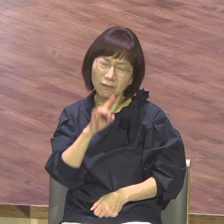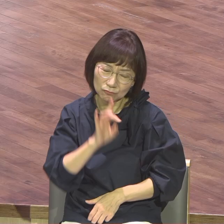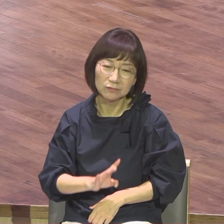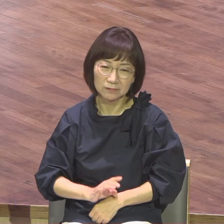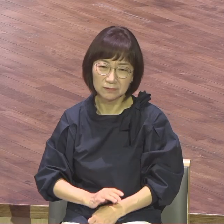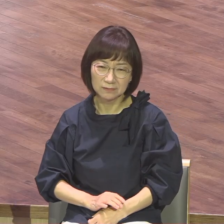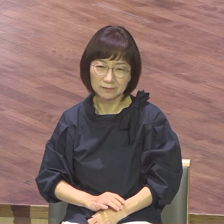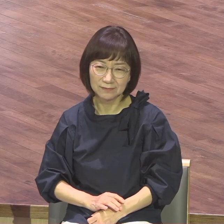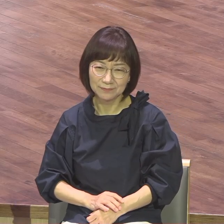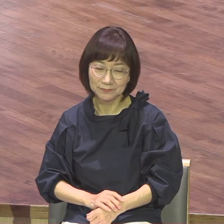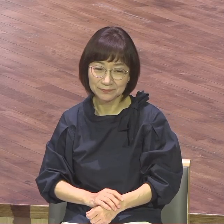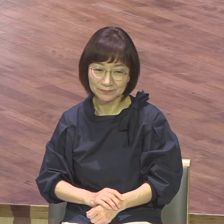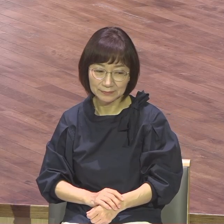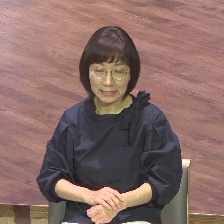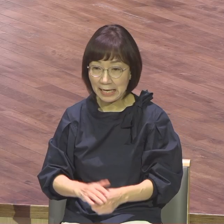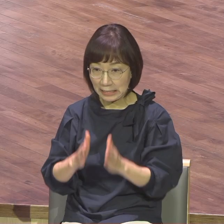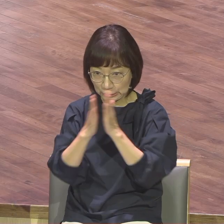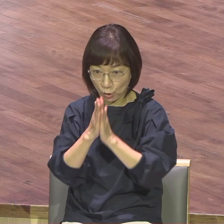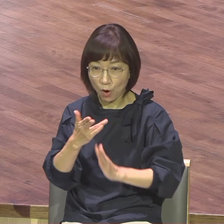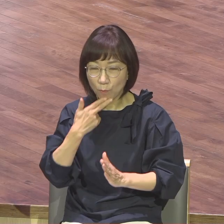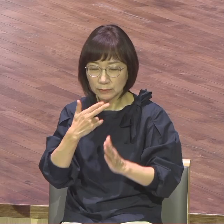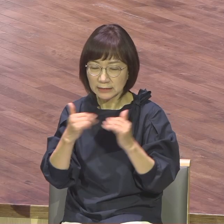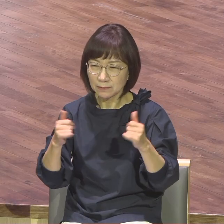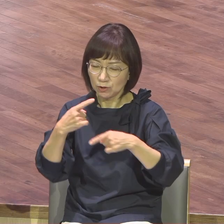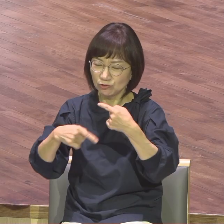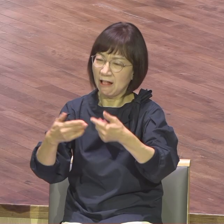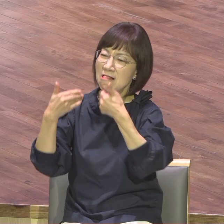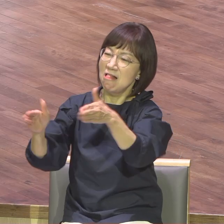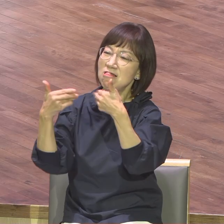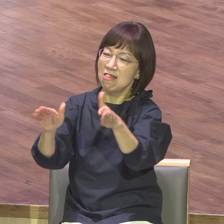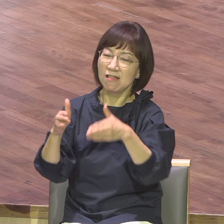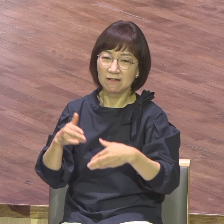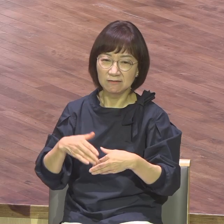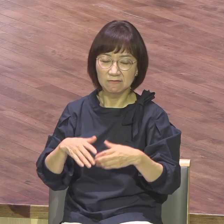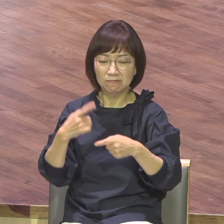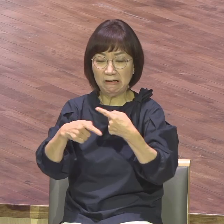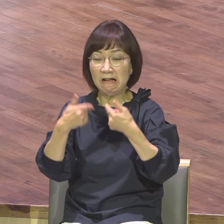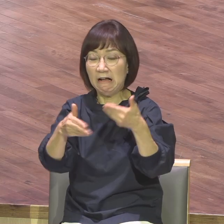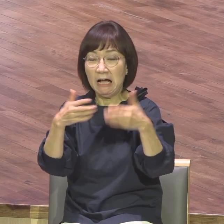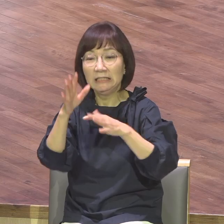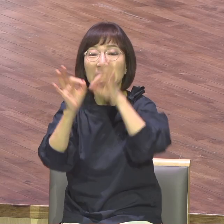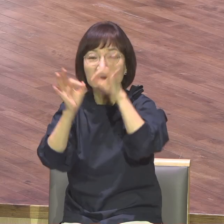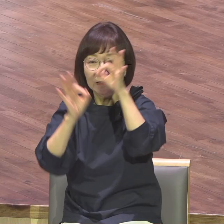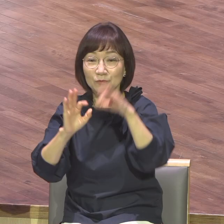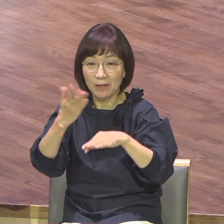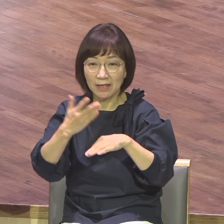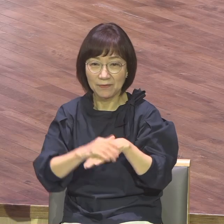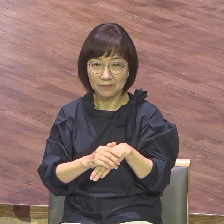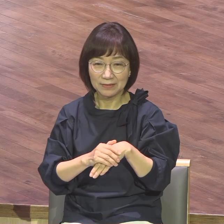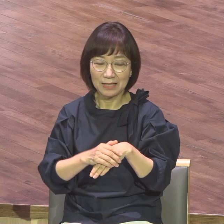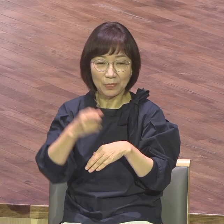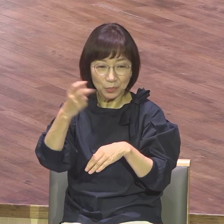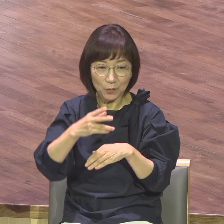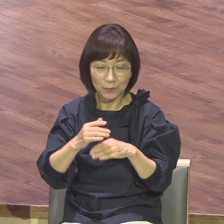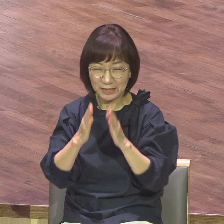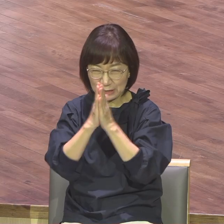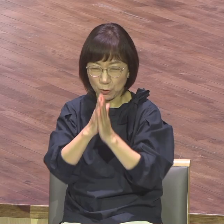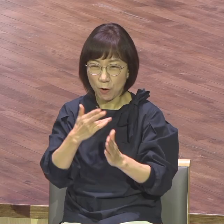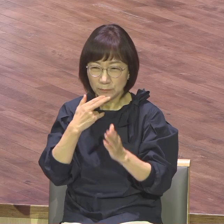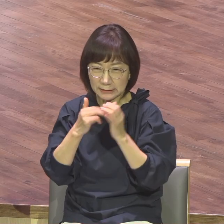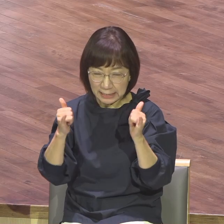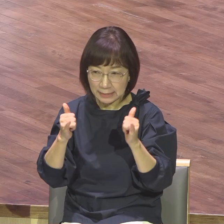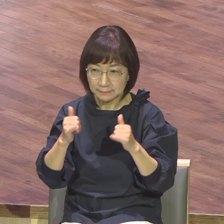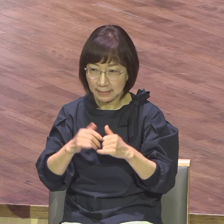기도 안 하는 사람은 말 함부로 합니다. 기도 안 하는 사람 특징이요, 냄새가 푹푹 납니다. 썩은